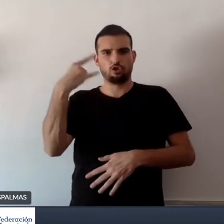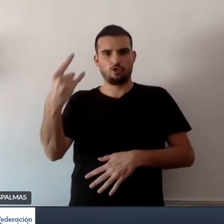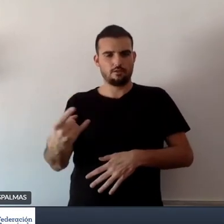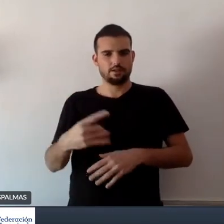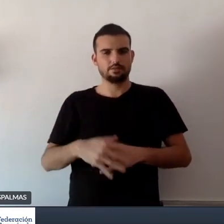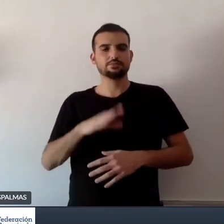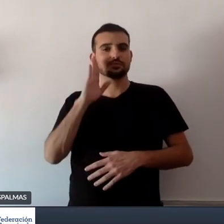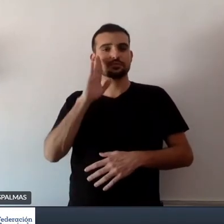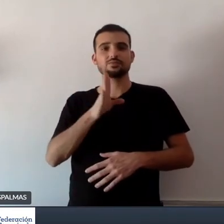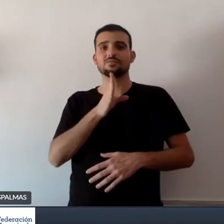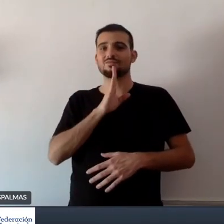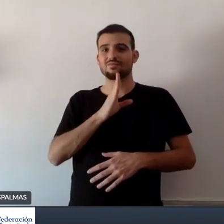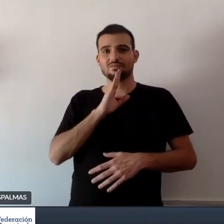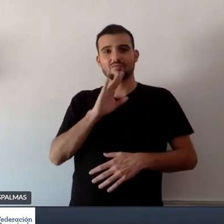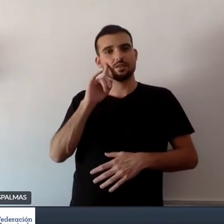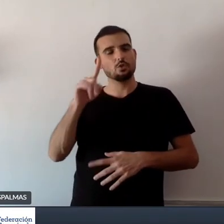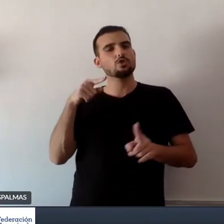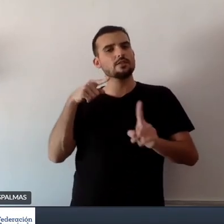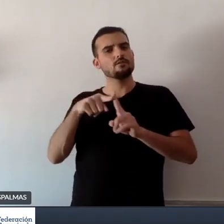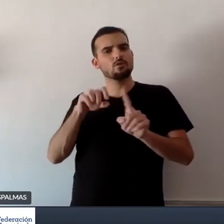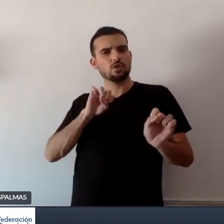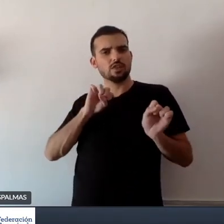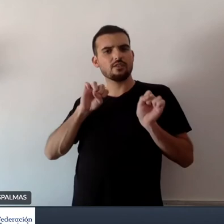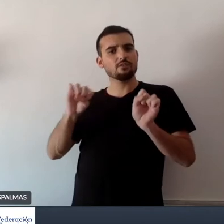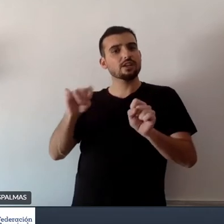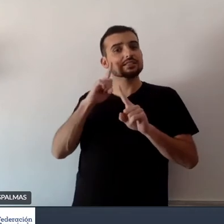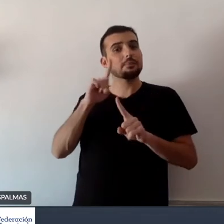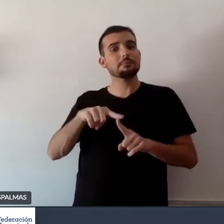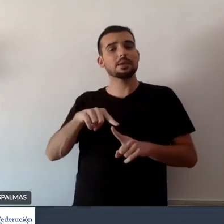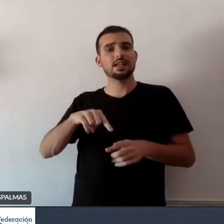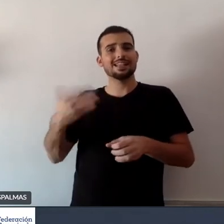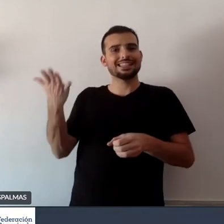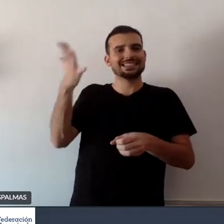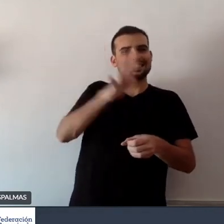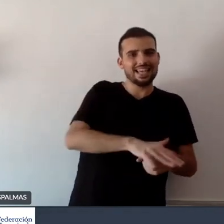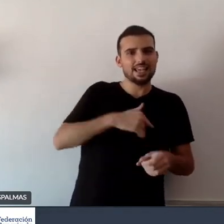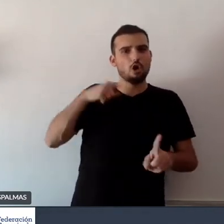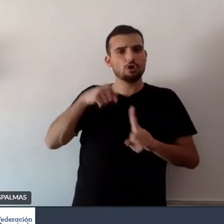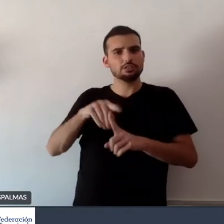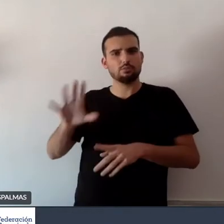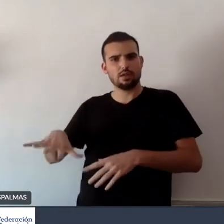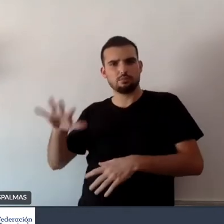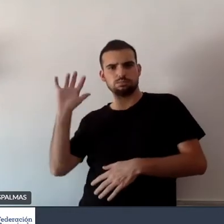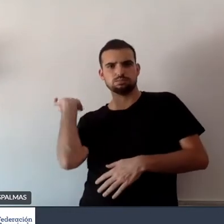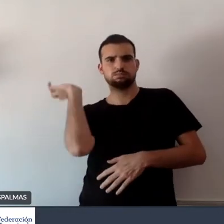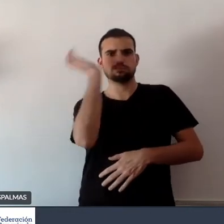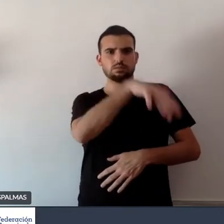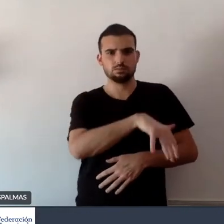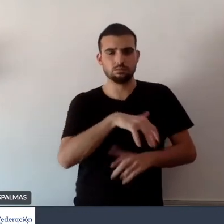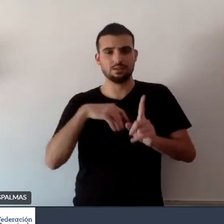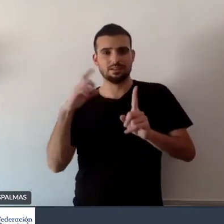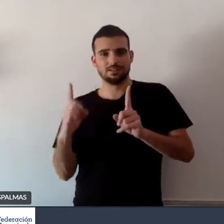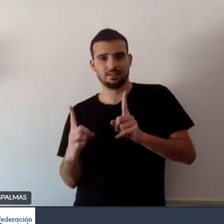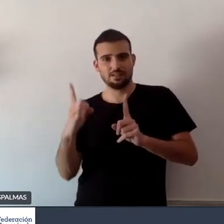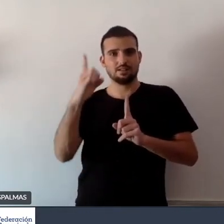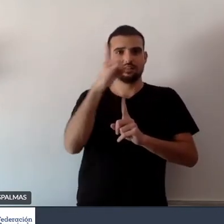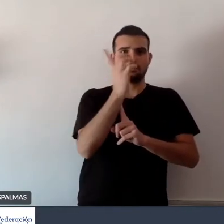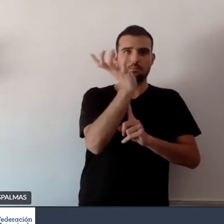Para arrastrar a la defensa y aquí qué bien sella la ayuda para ponerse por delante de él. Corte desde poste